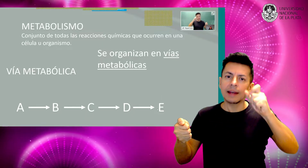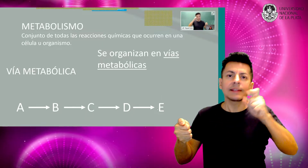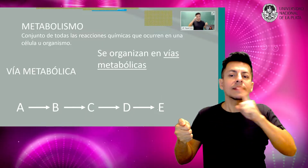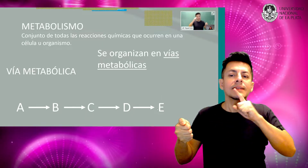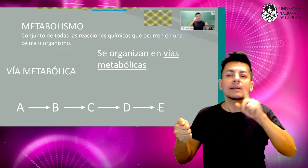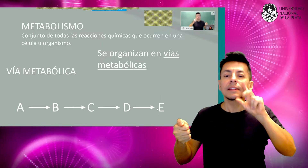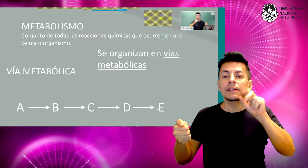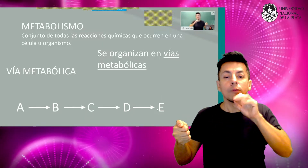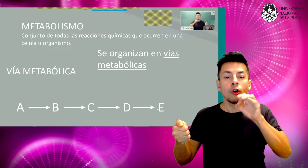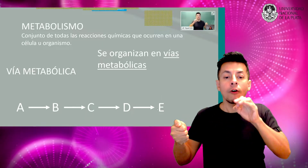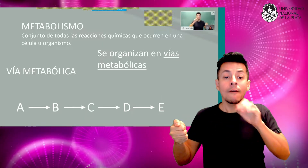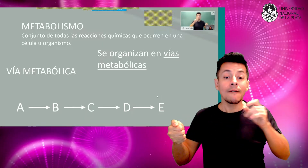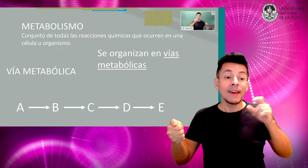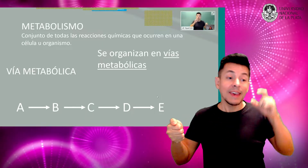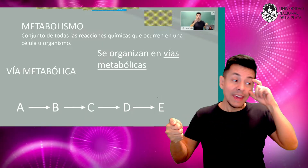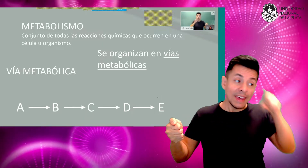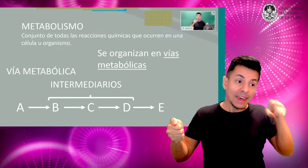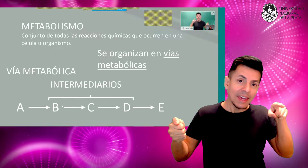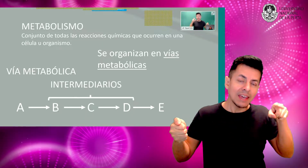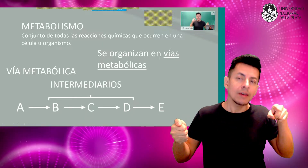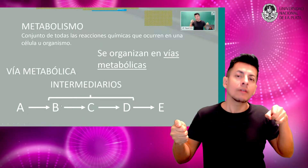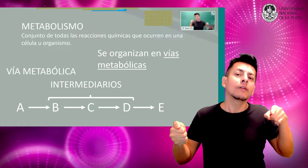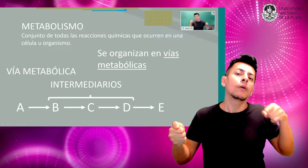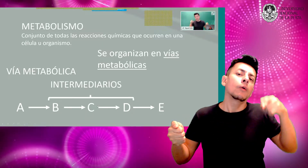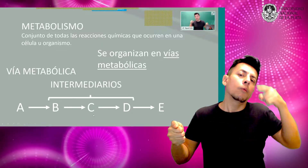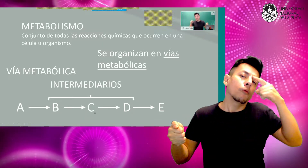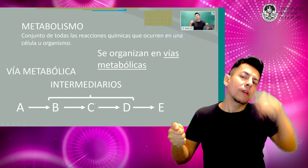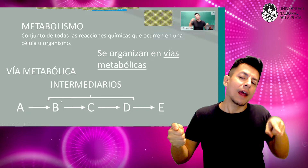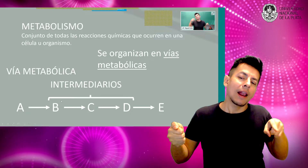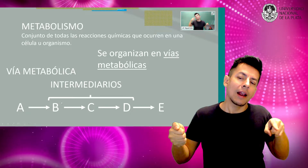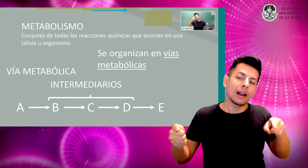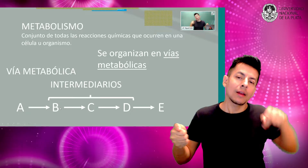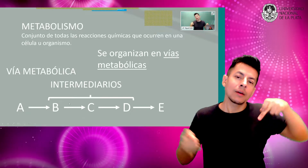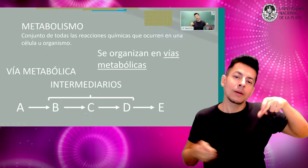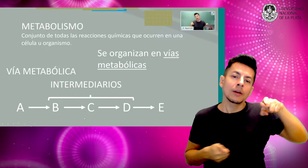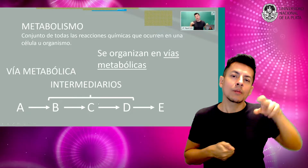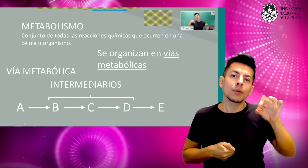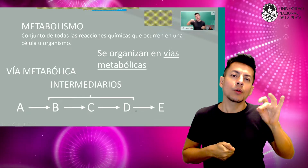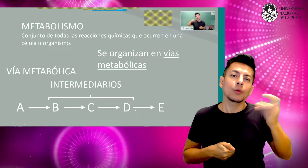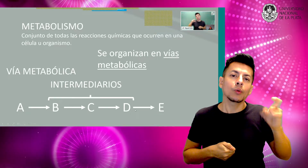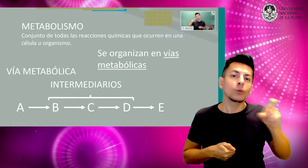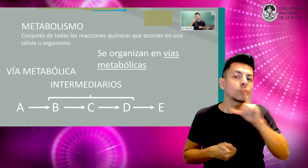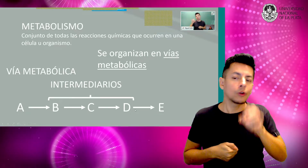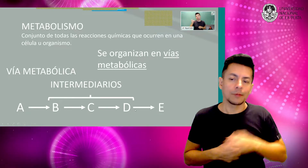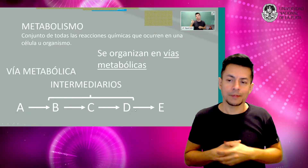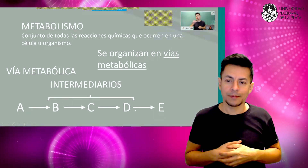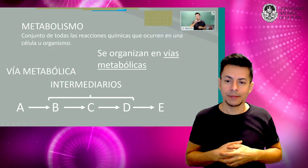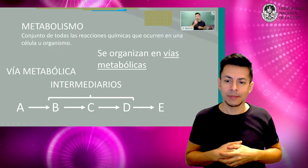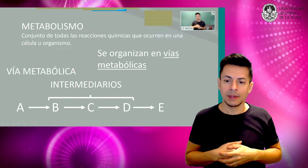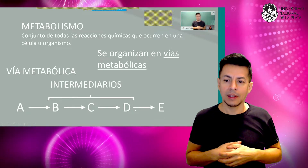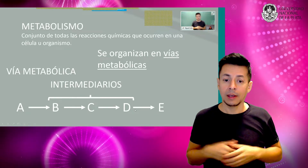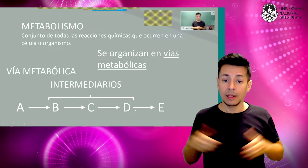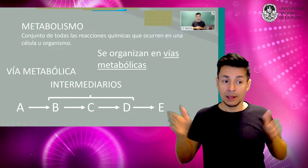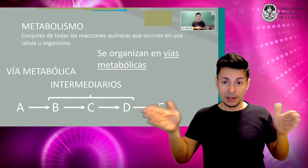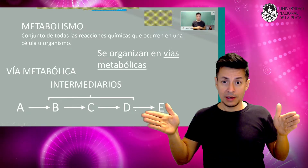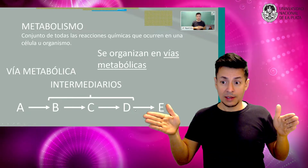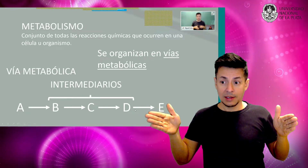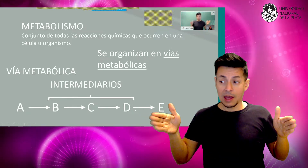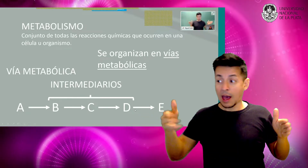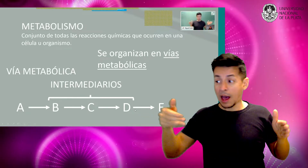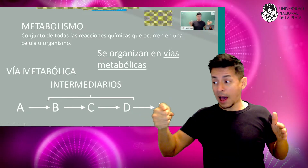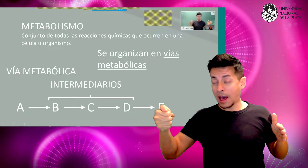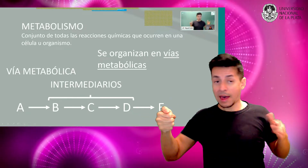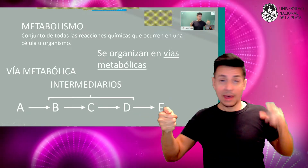sería el producto de reacción. A todos los pasos, todos los compuestos químicos que están entre medio